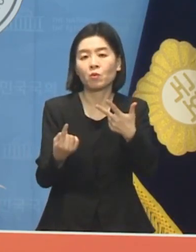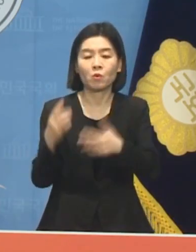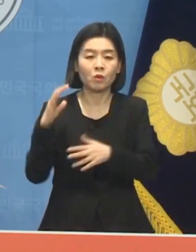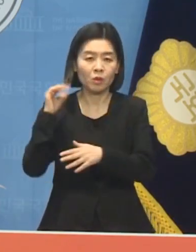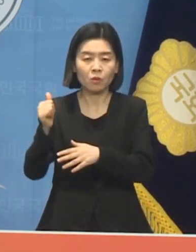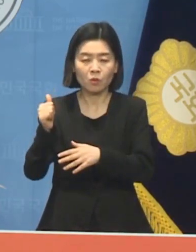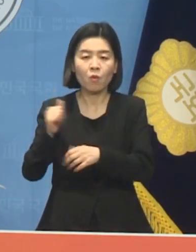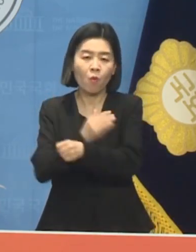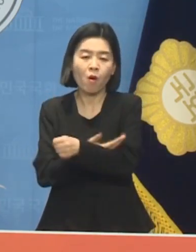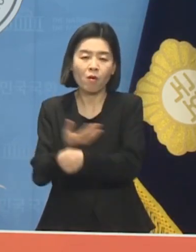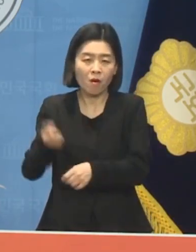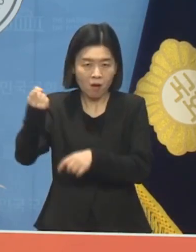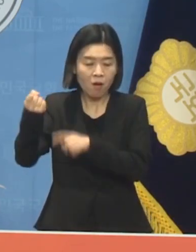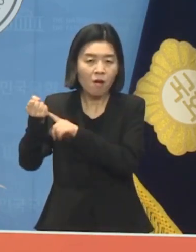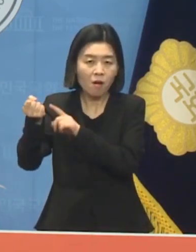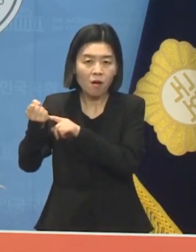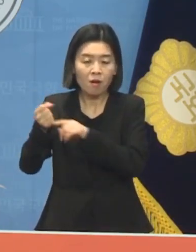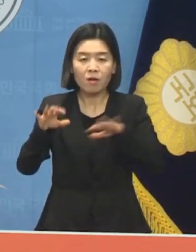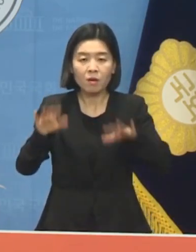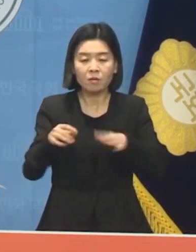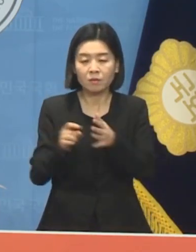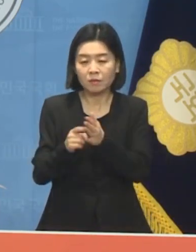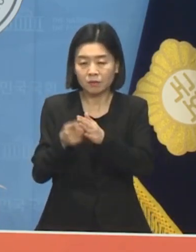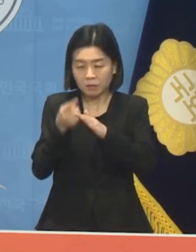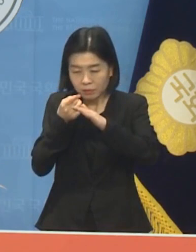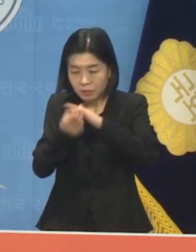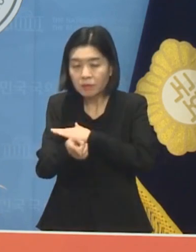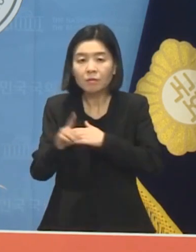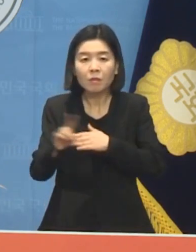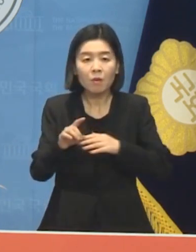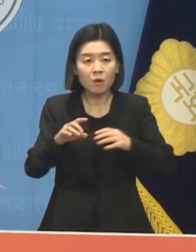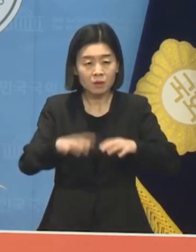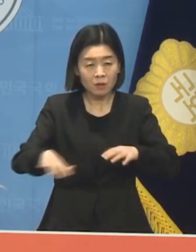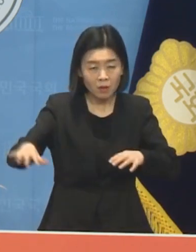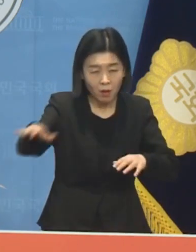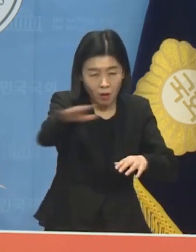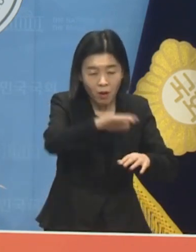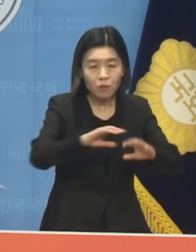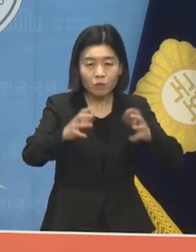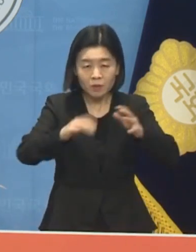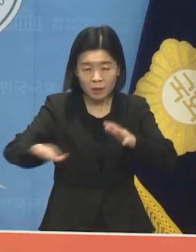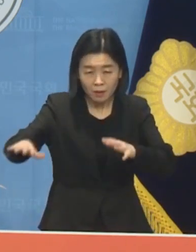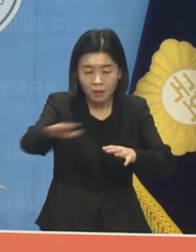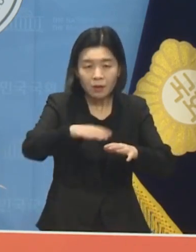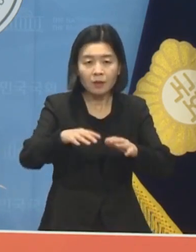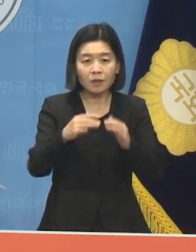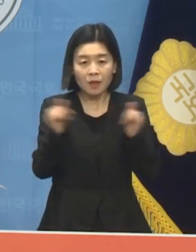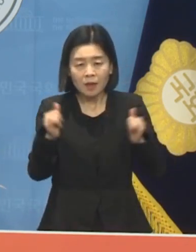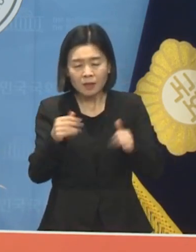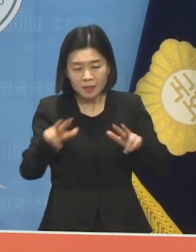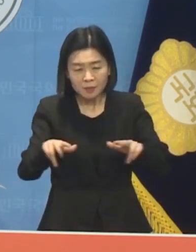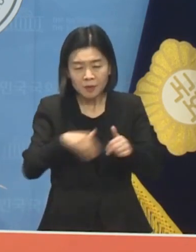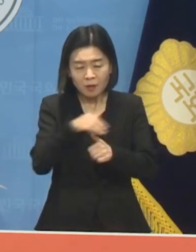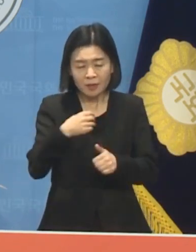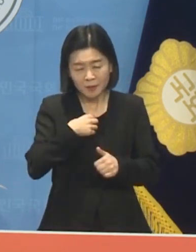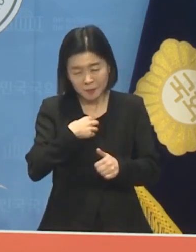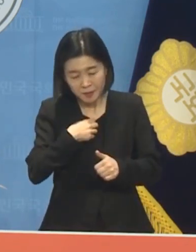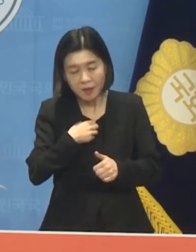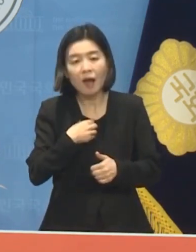이번 비상계엄령은 전 국민에게 나라의 심각한 상태를 효과적으로 알린